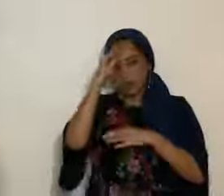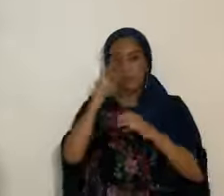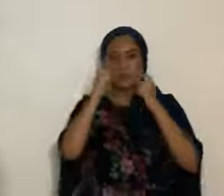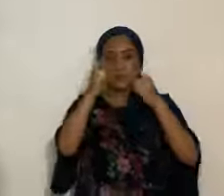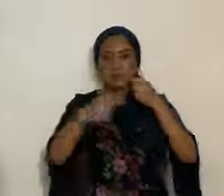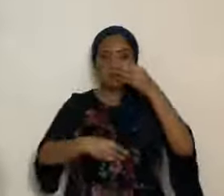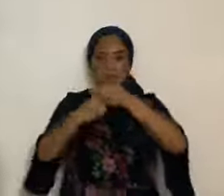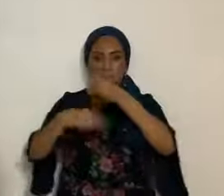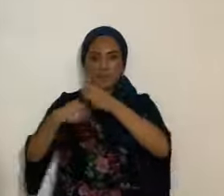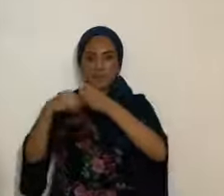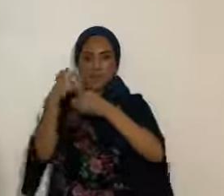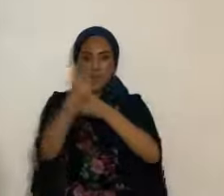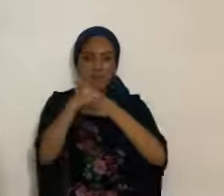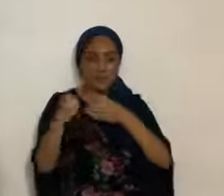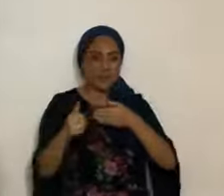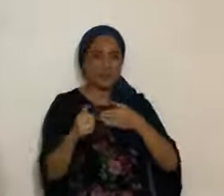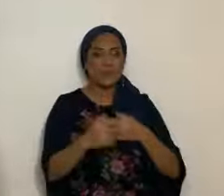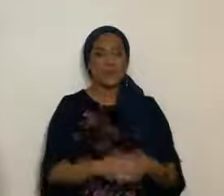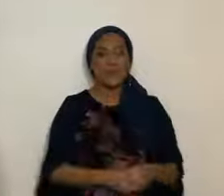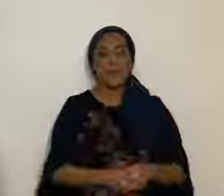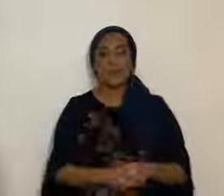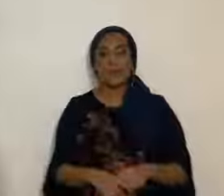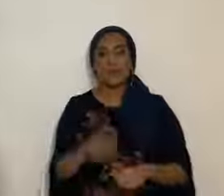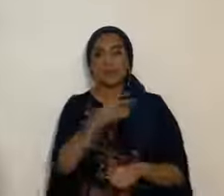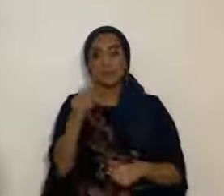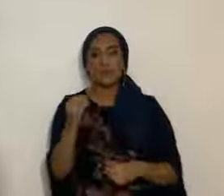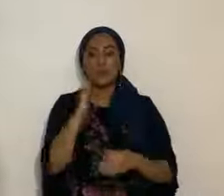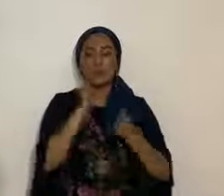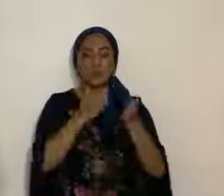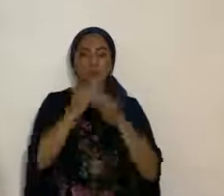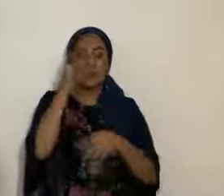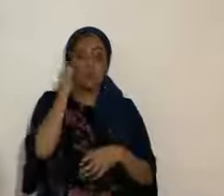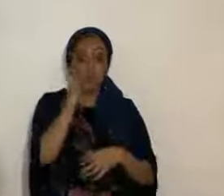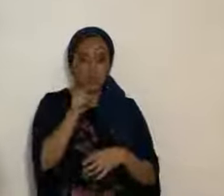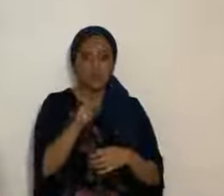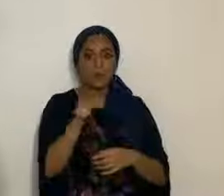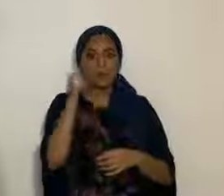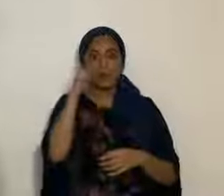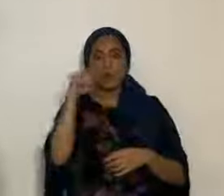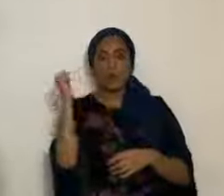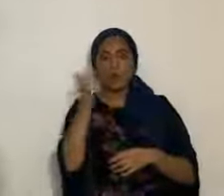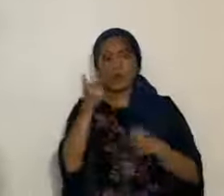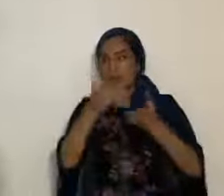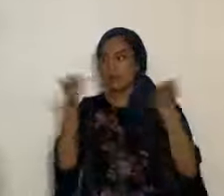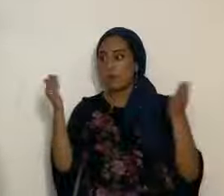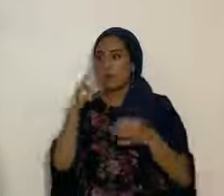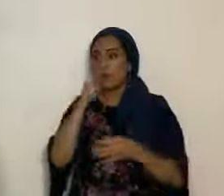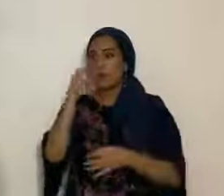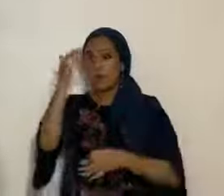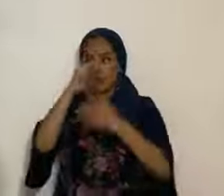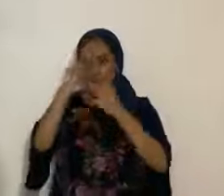el pan, la provisión, y servirá para ti y para todos aquellos que el Eterno permita que estén